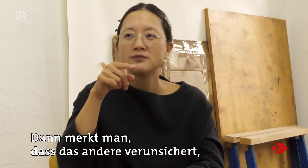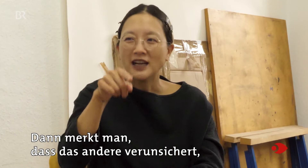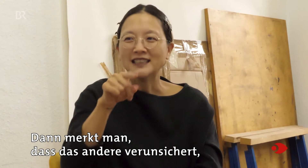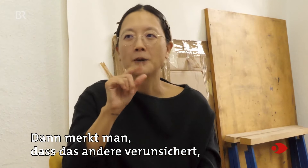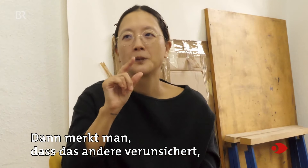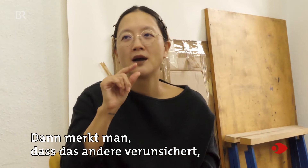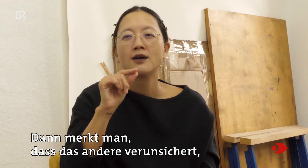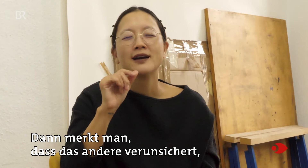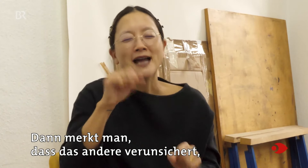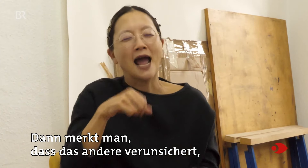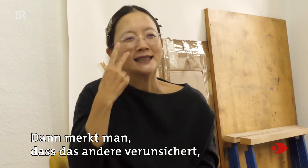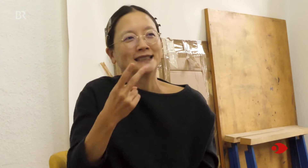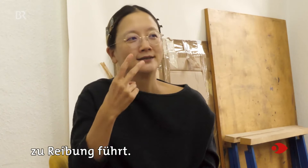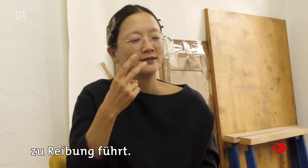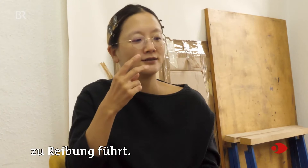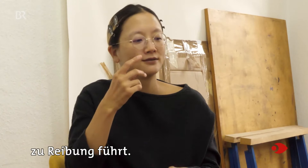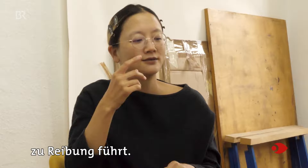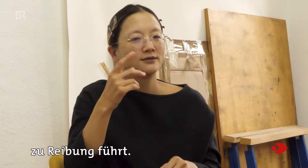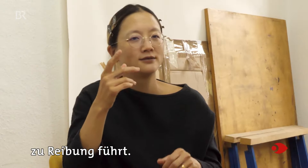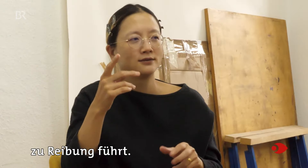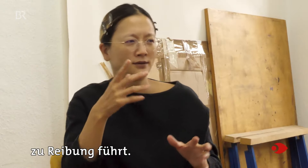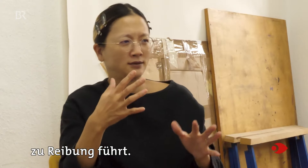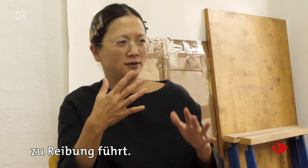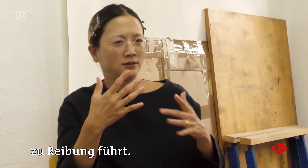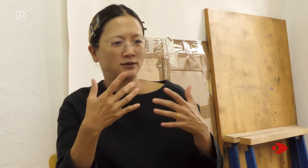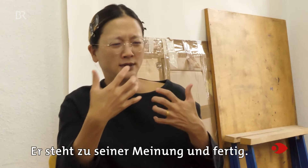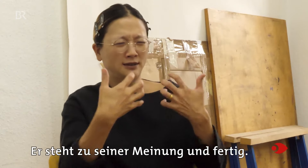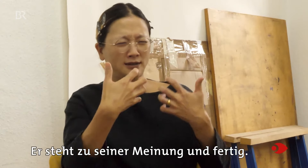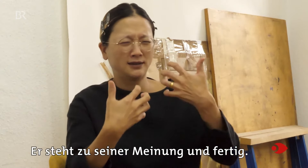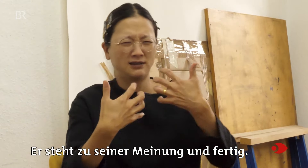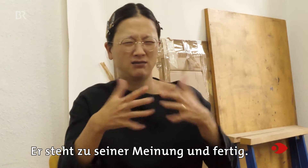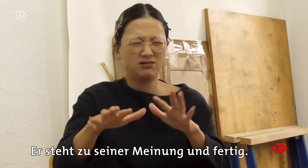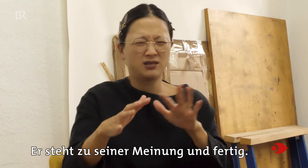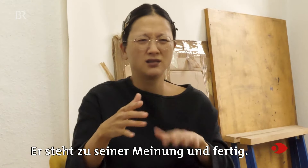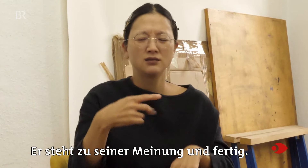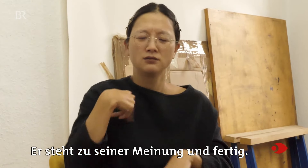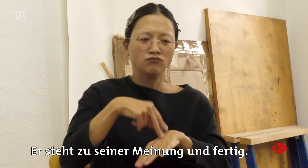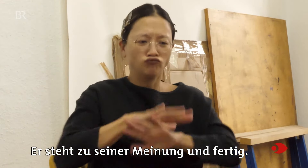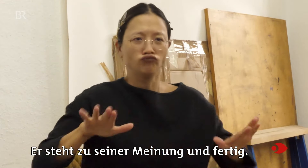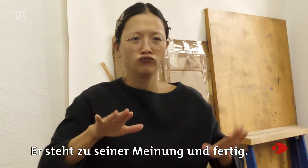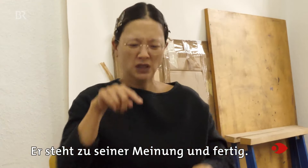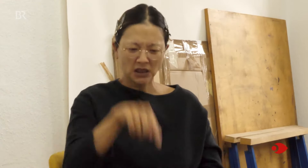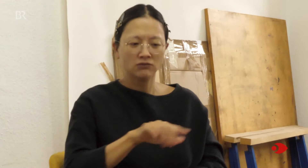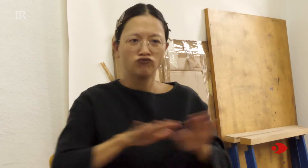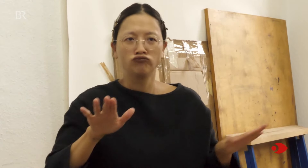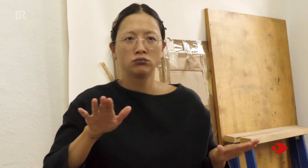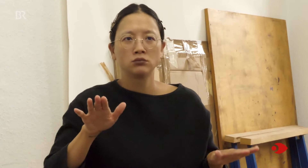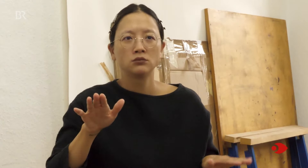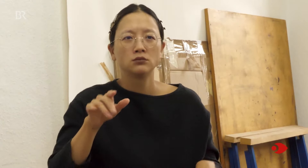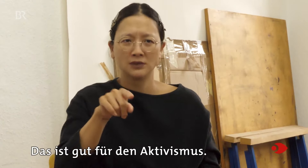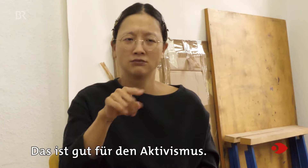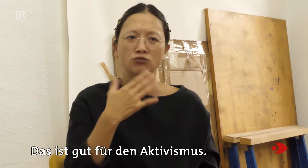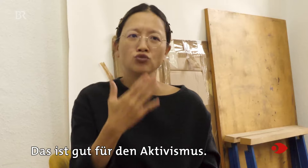man, dass das andere verunsichert, zu Reibung führt. Er steht zu seiner Meinung und fertig. Das ist gut für